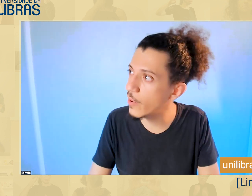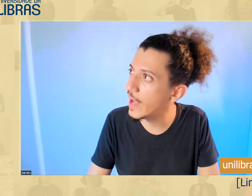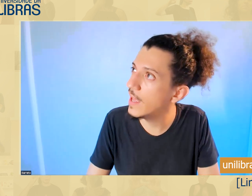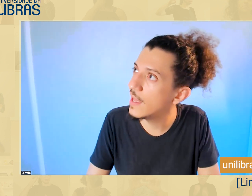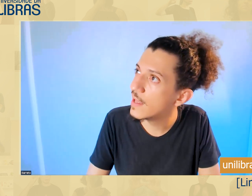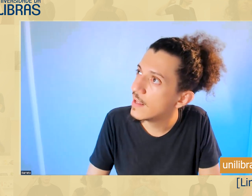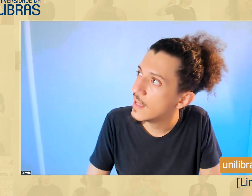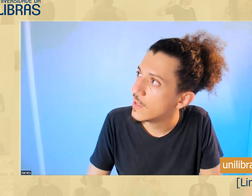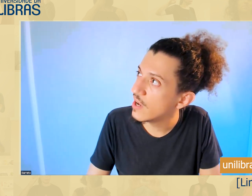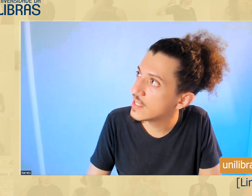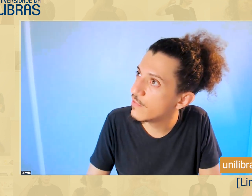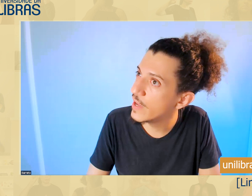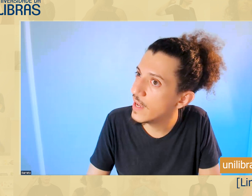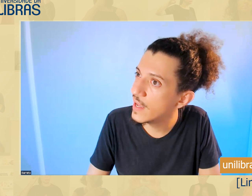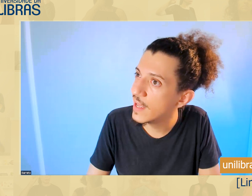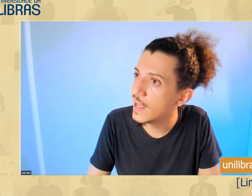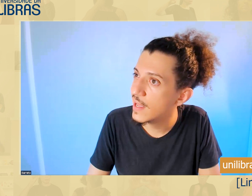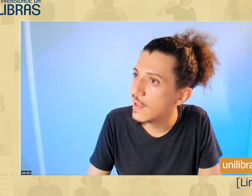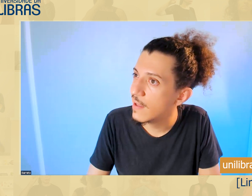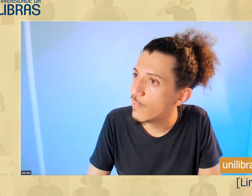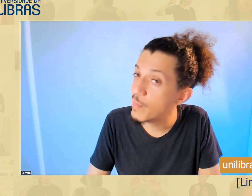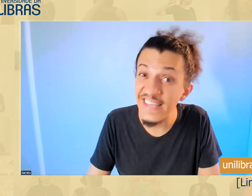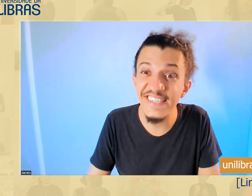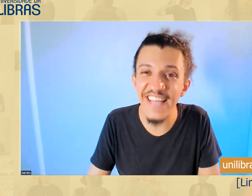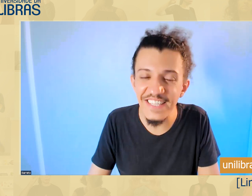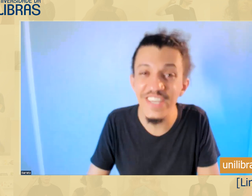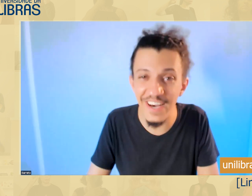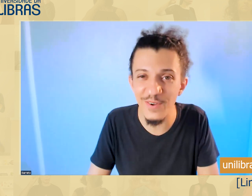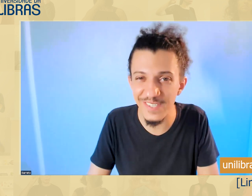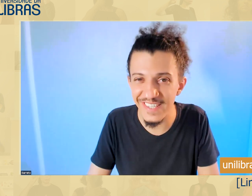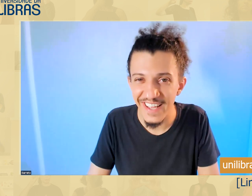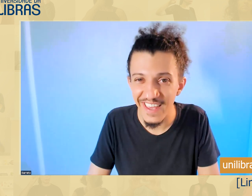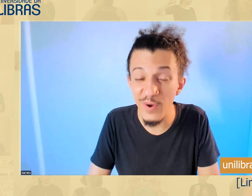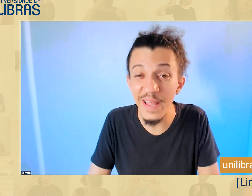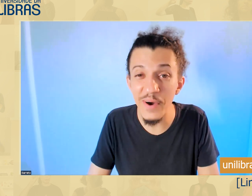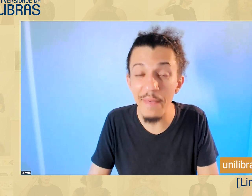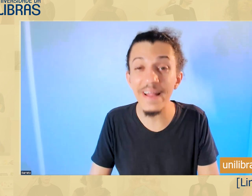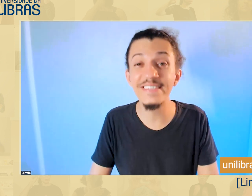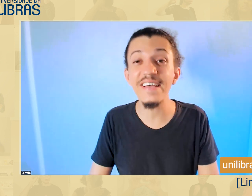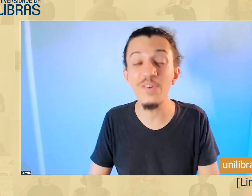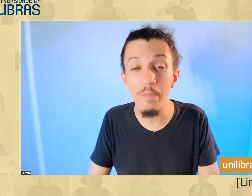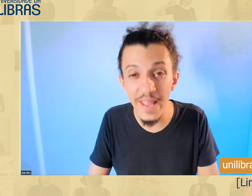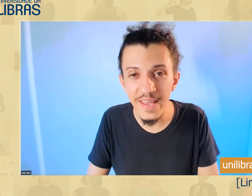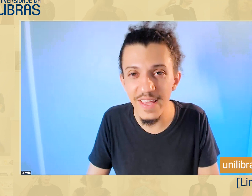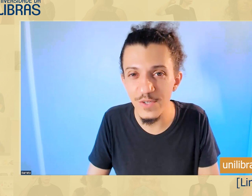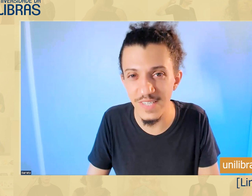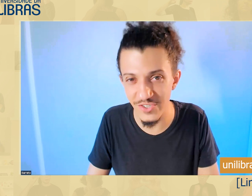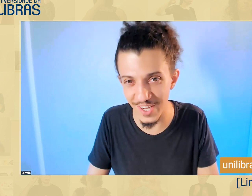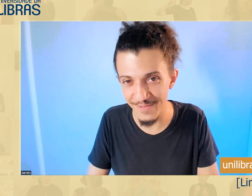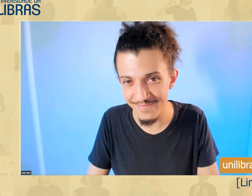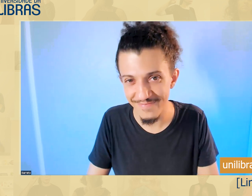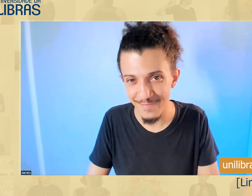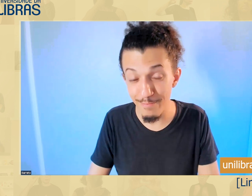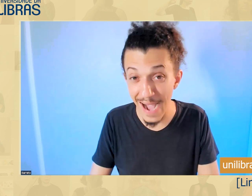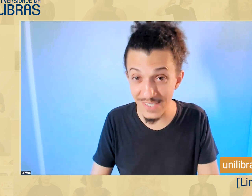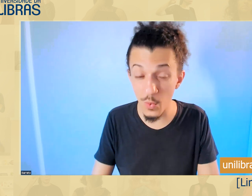Eu demorei. Nossa, foi mais de 7 anos que eu demorei para descobrir que isso